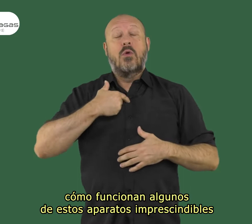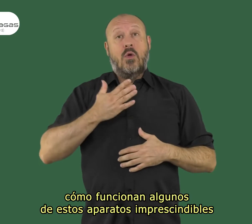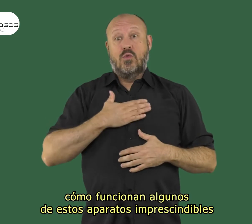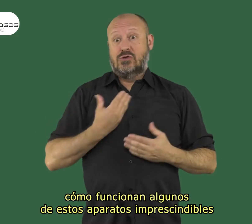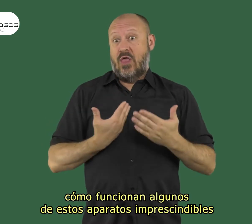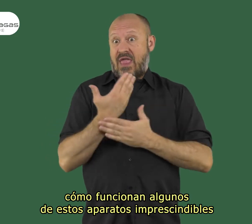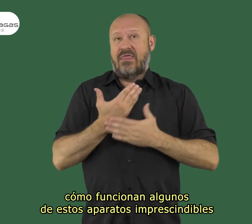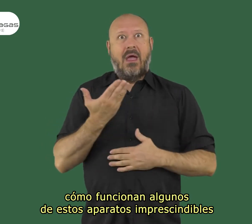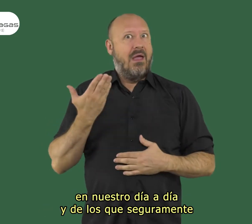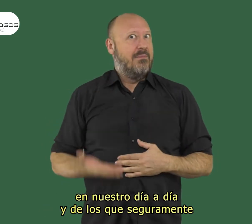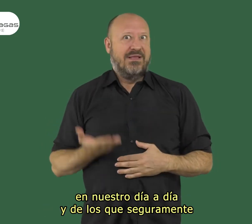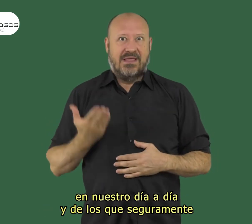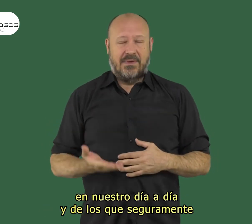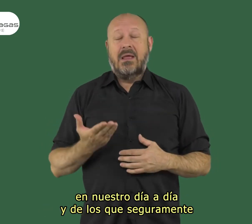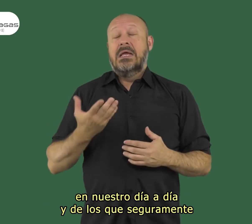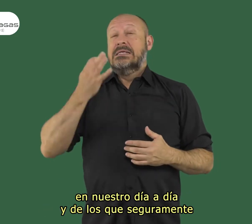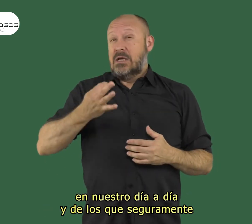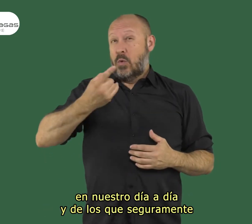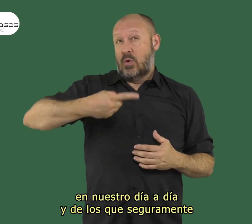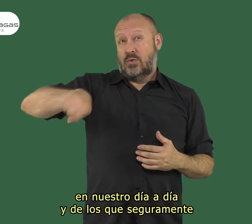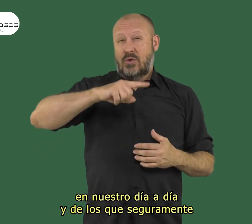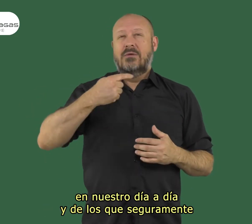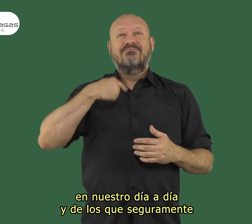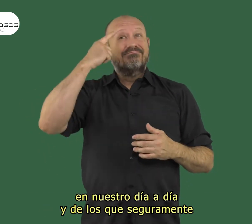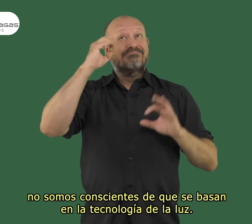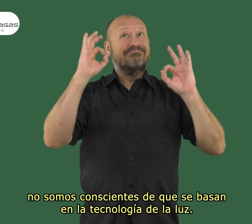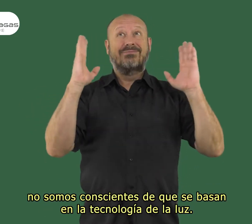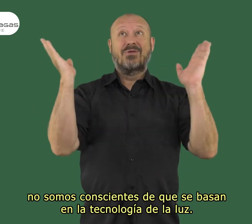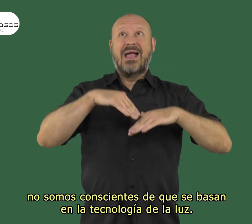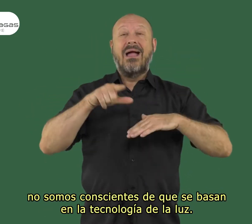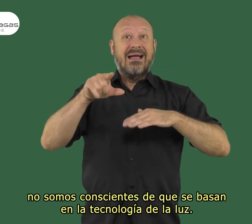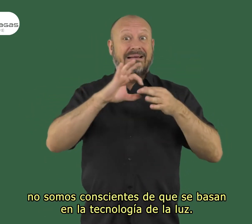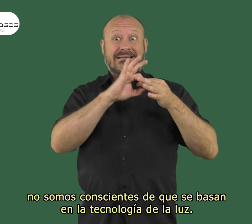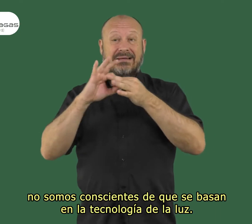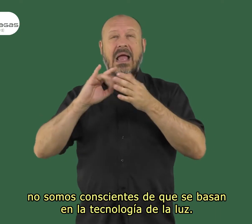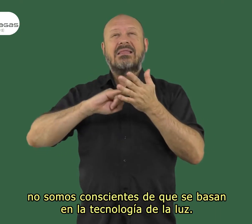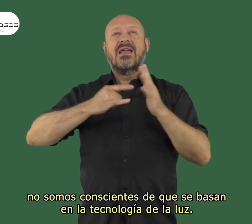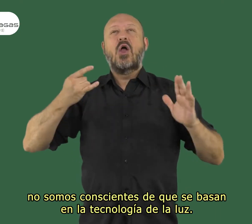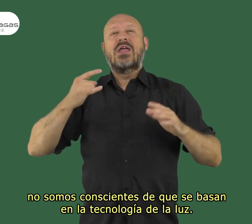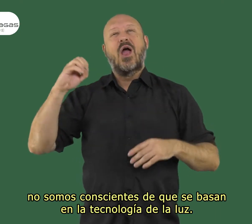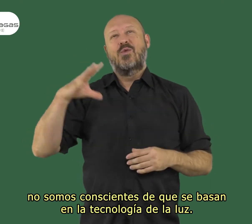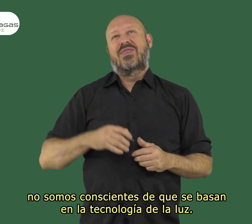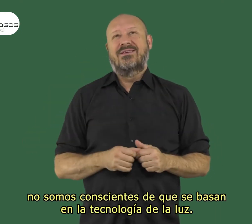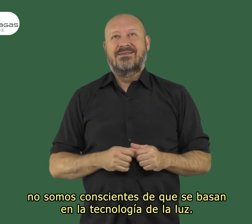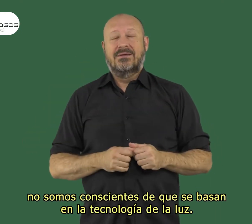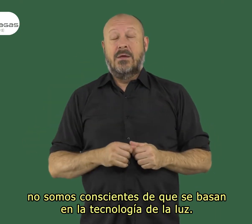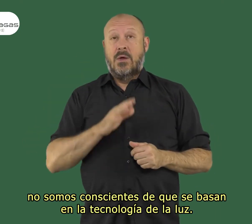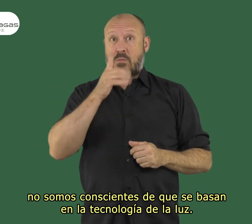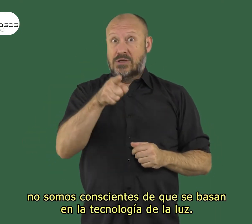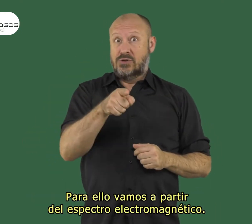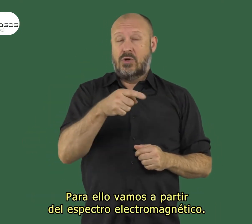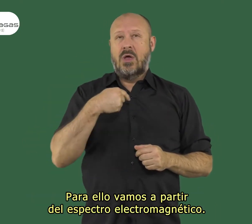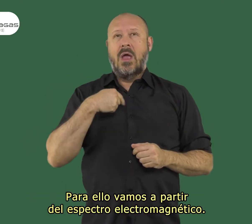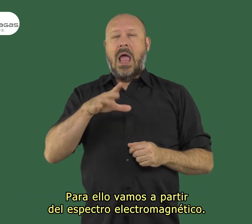estos aparatos imprescindibles en nuestro día a día y de los que seguramente no somos conscientes de que se basan en la tecnología de la